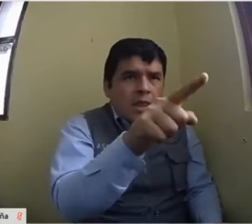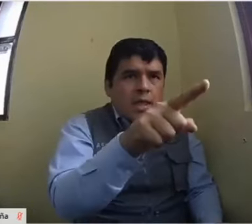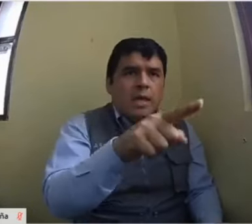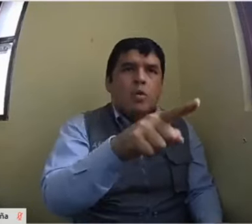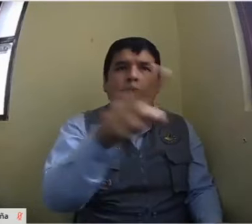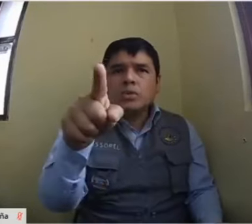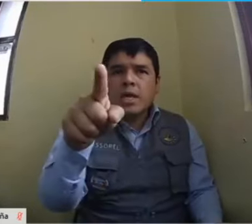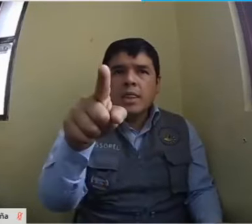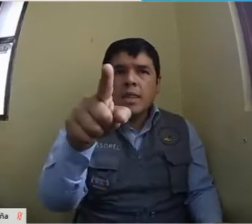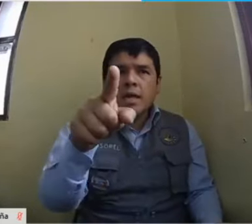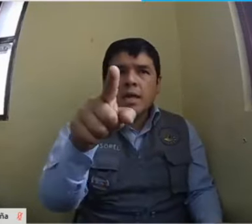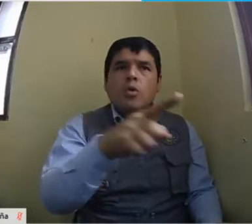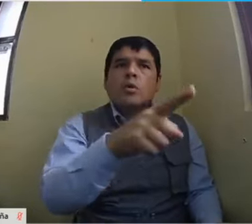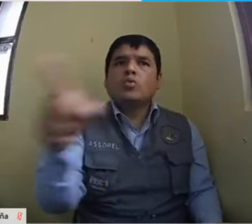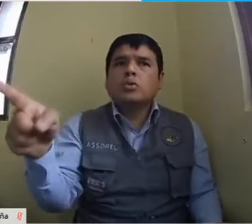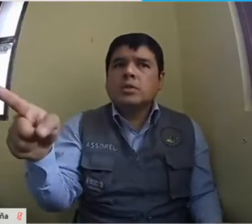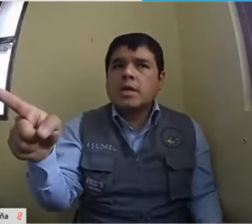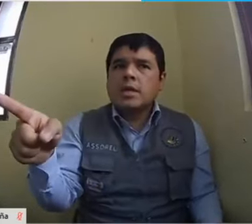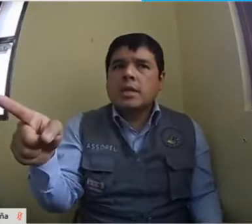Exacto. Ustedes, esa es la señal de ustedes.